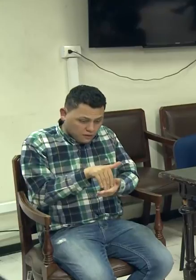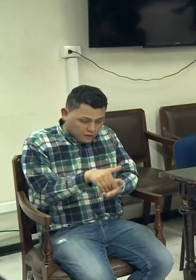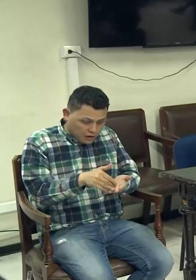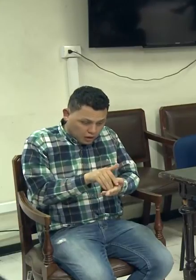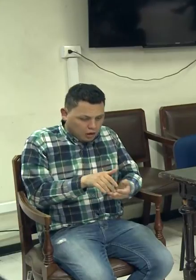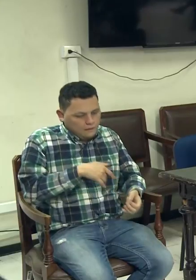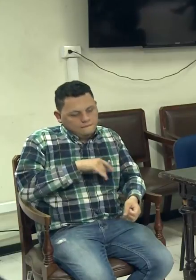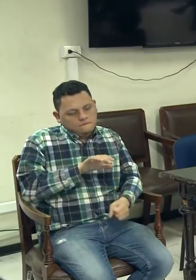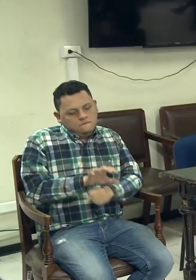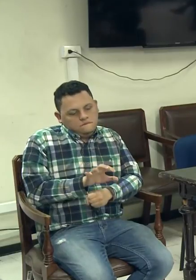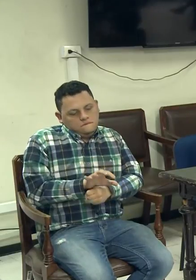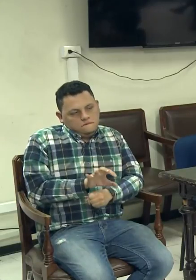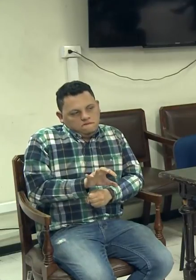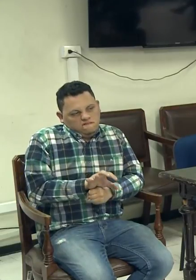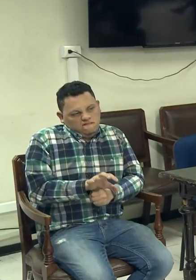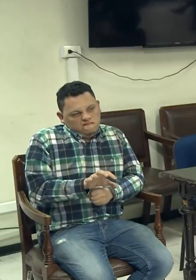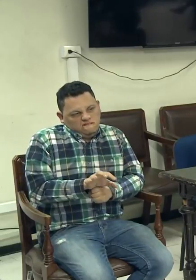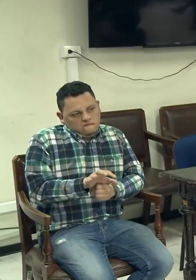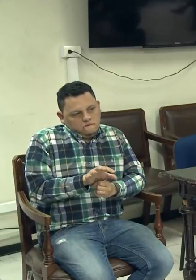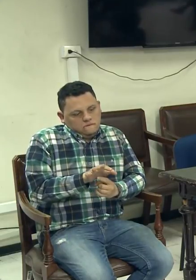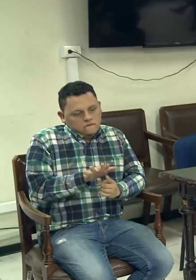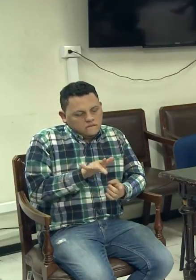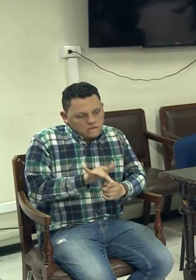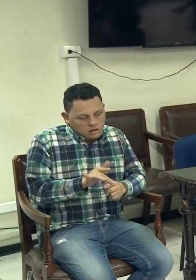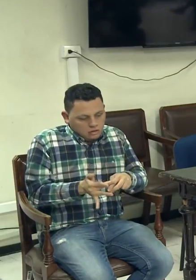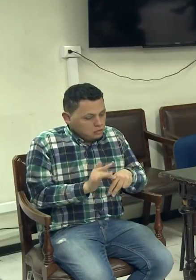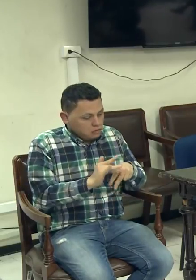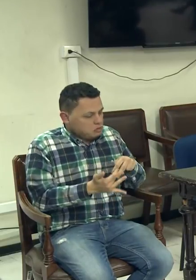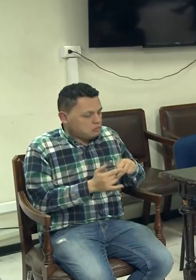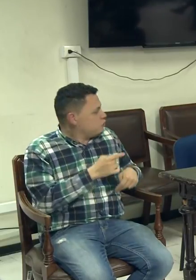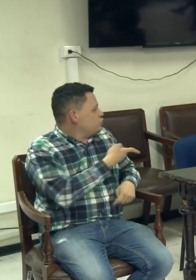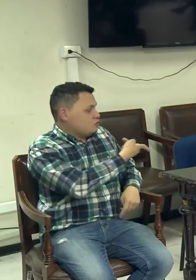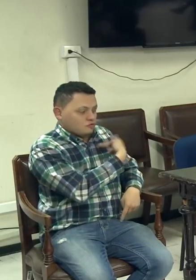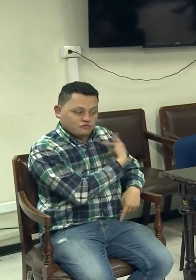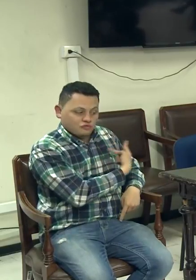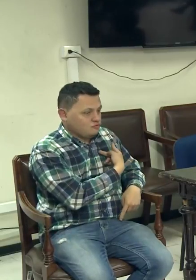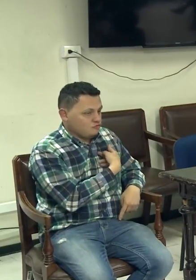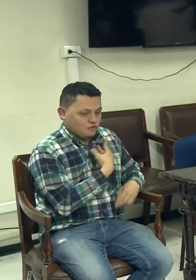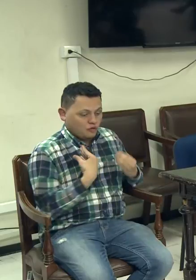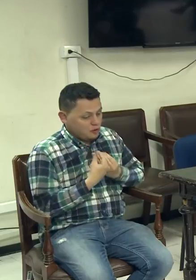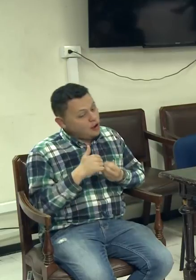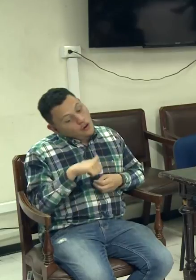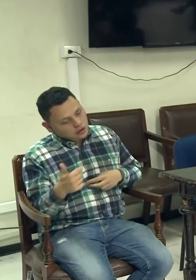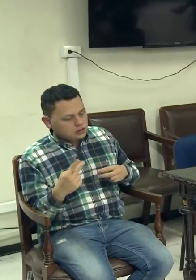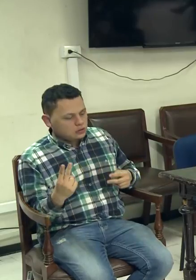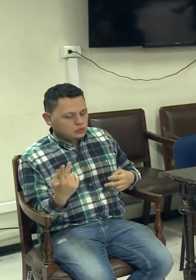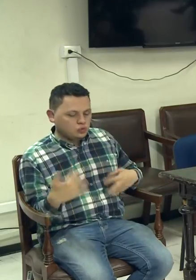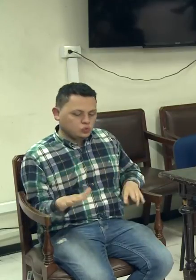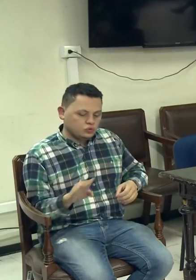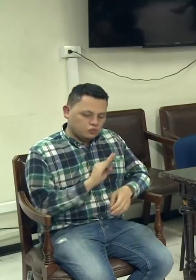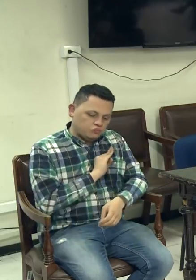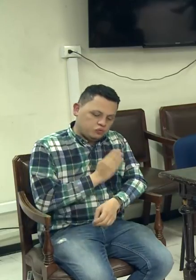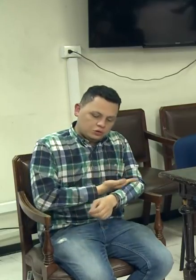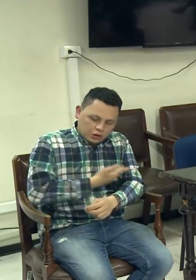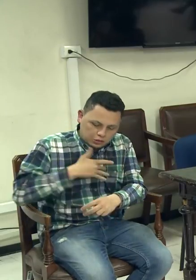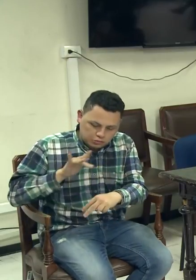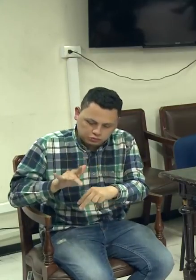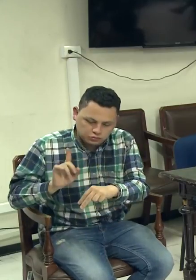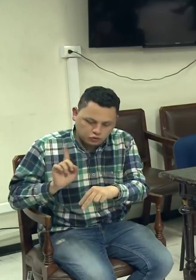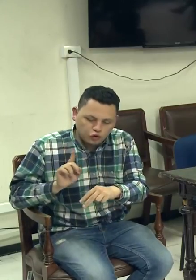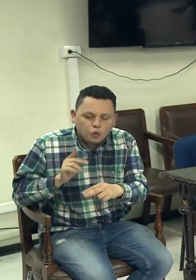debilidad. Por eso a mí y a Pilar jamás nos tocó, porque nos veía como mujeres fuertes.